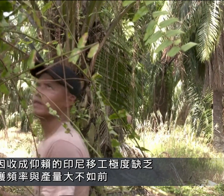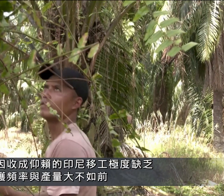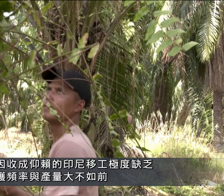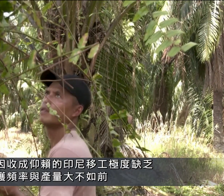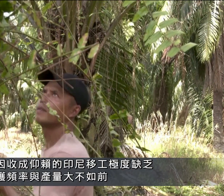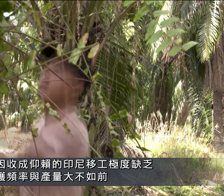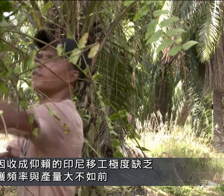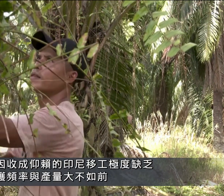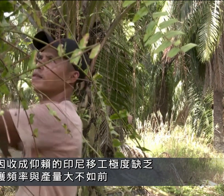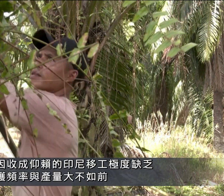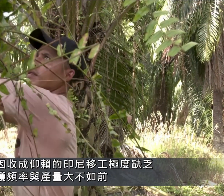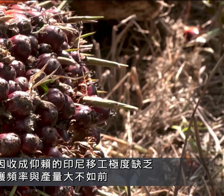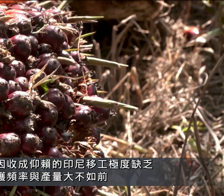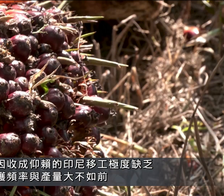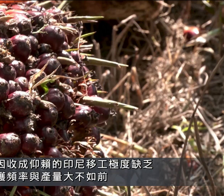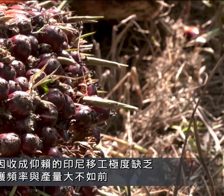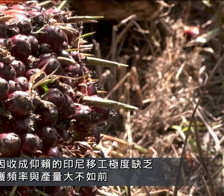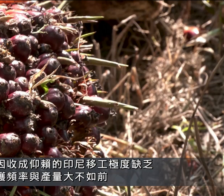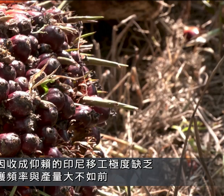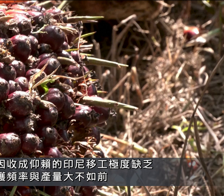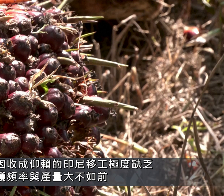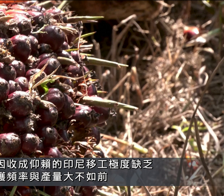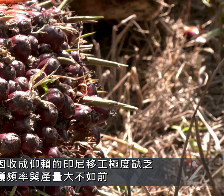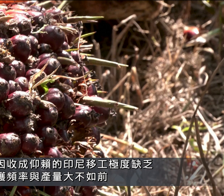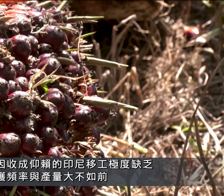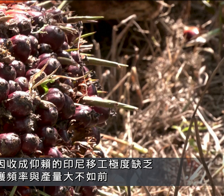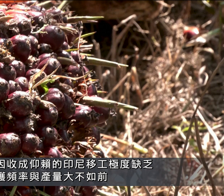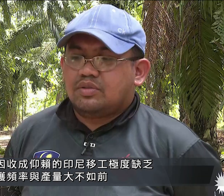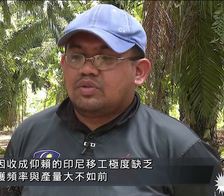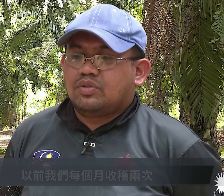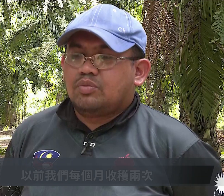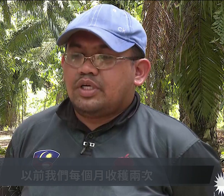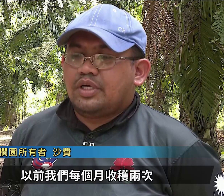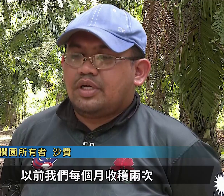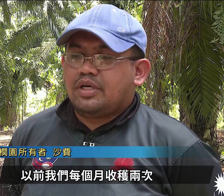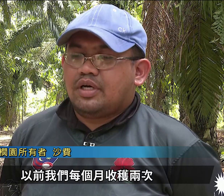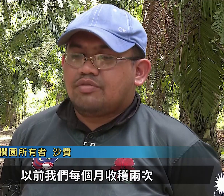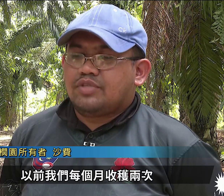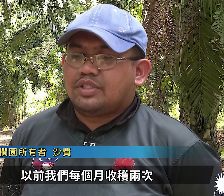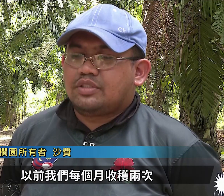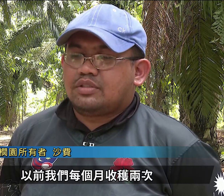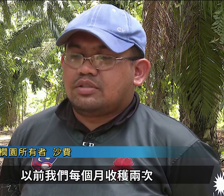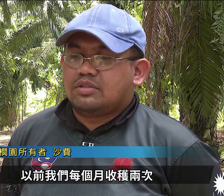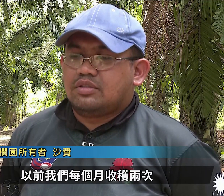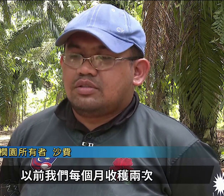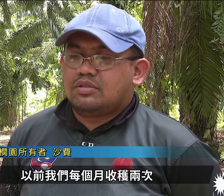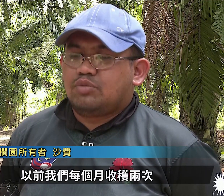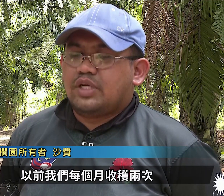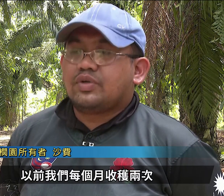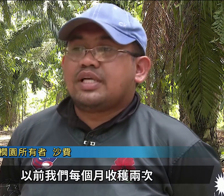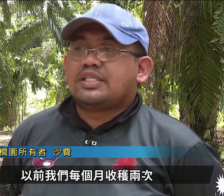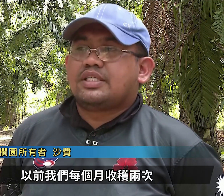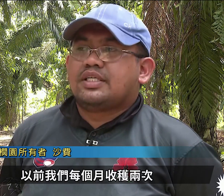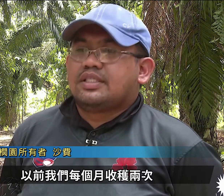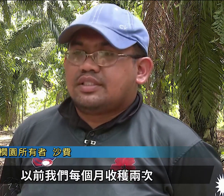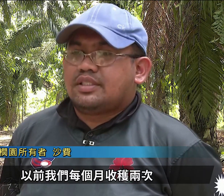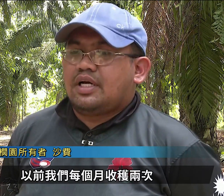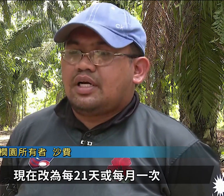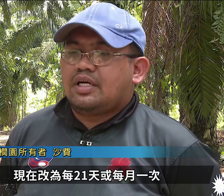度缺乏，收获频率与产量大不如前。 Dulu boleh harvest sebulan dua kali, sekarang dah